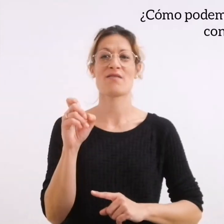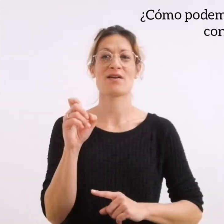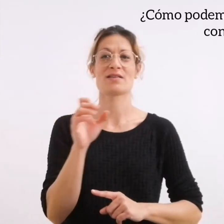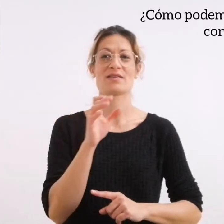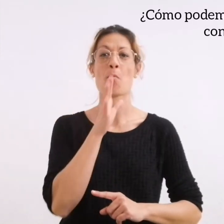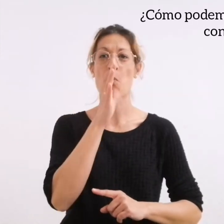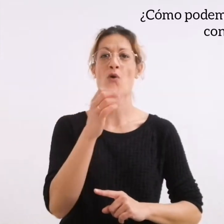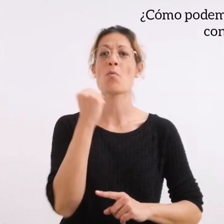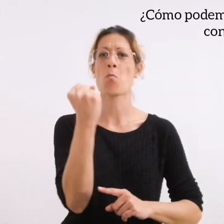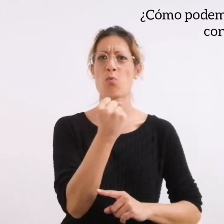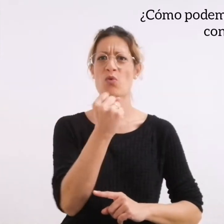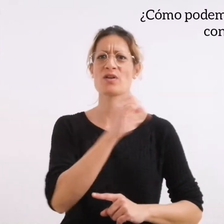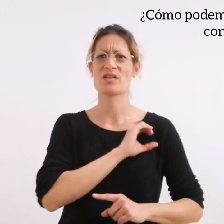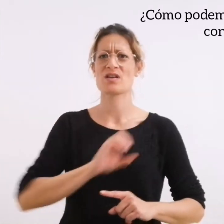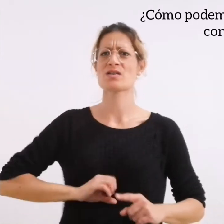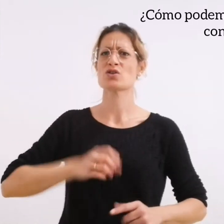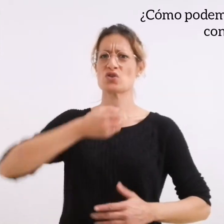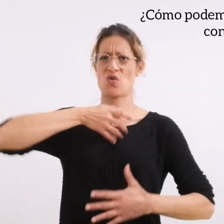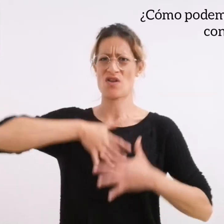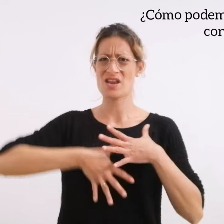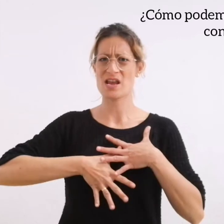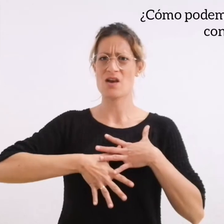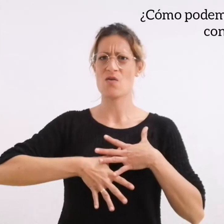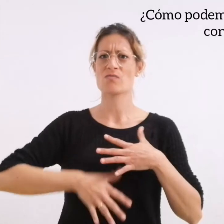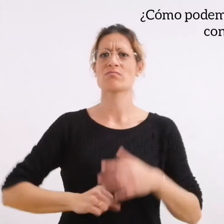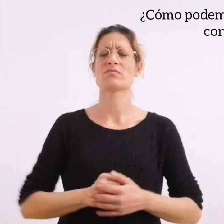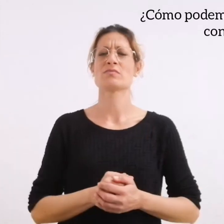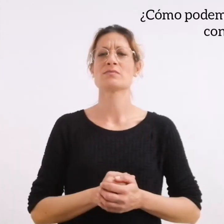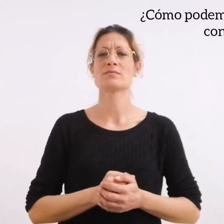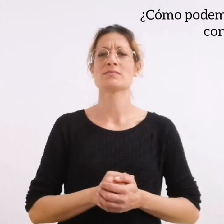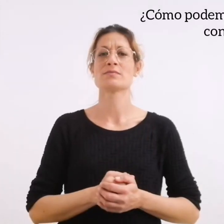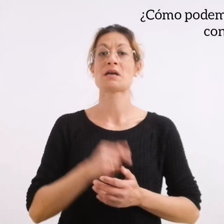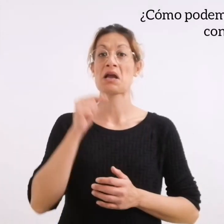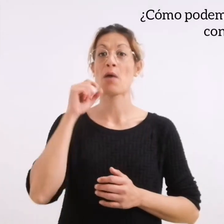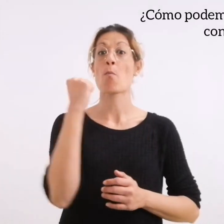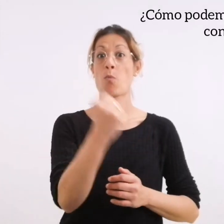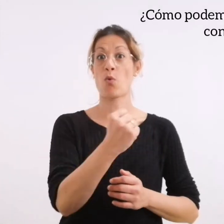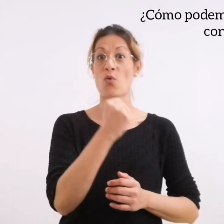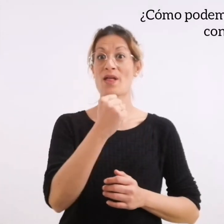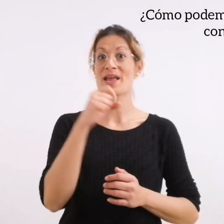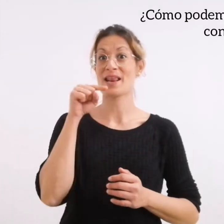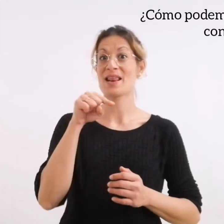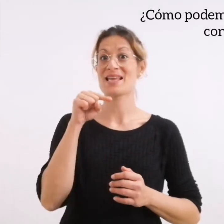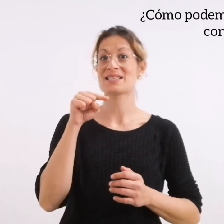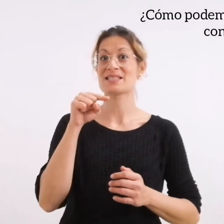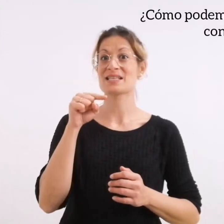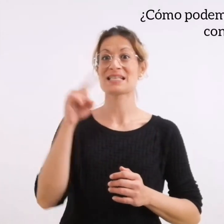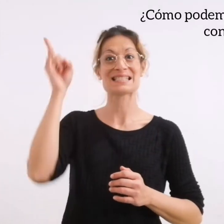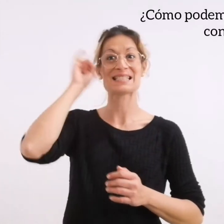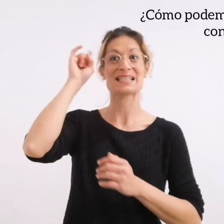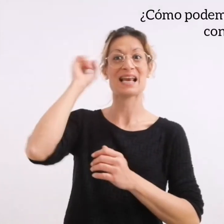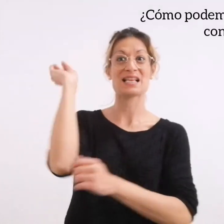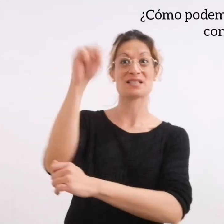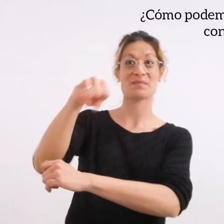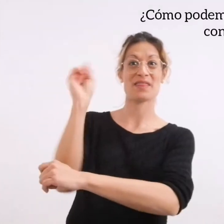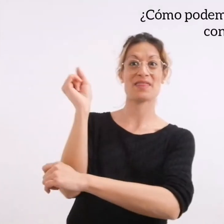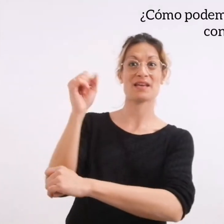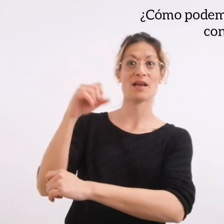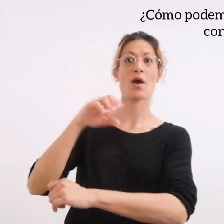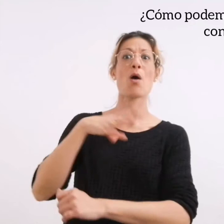Y también es el poder para vencer a Satanás. Satanás, él intenta atacarme. No puede vencerme porque soy